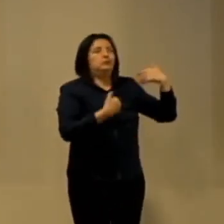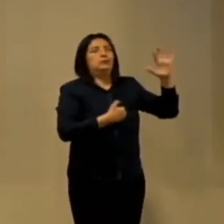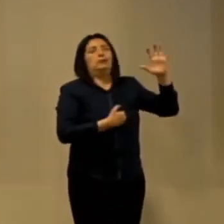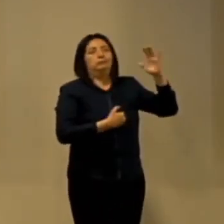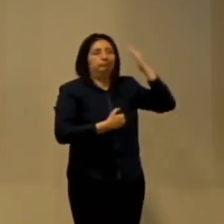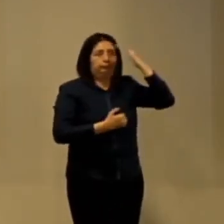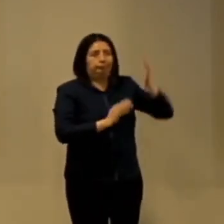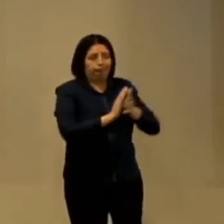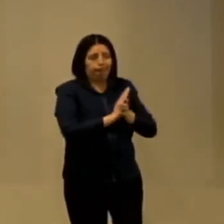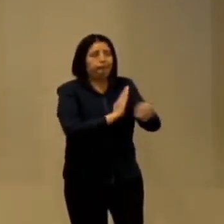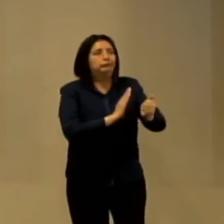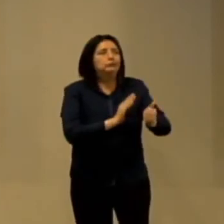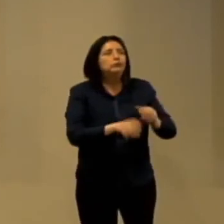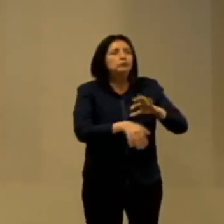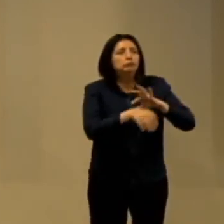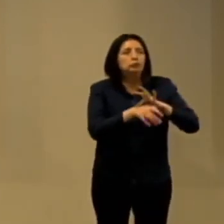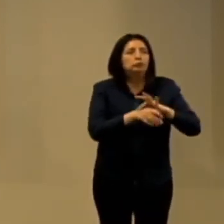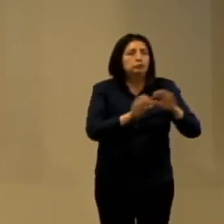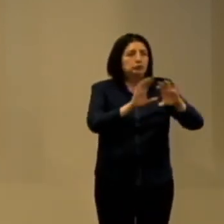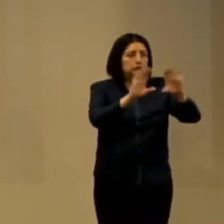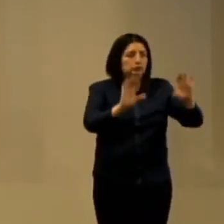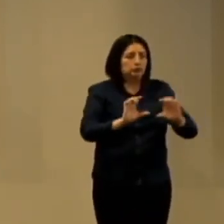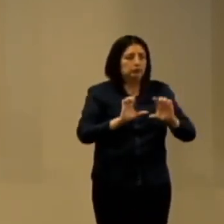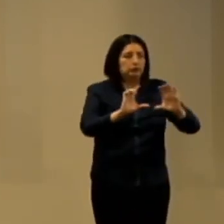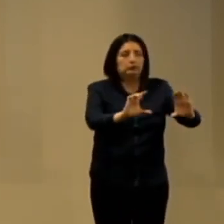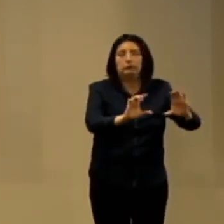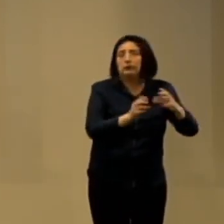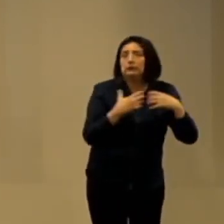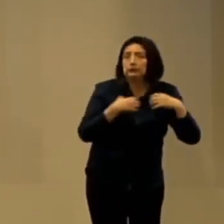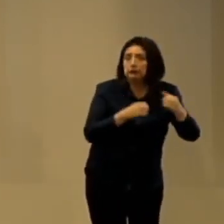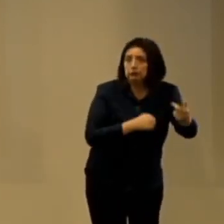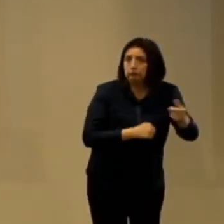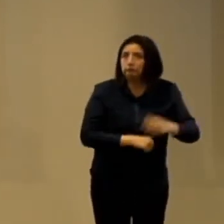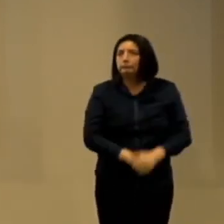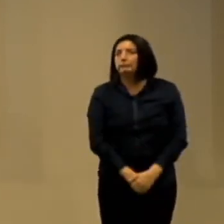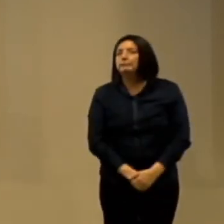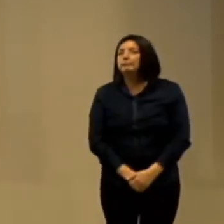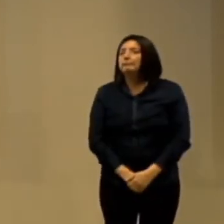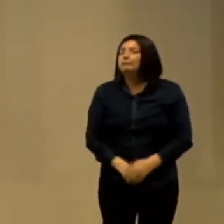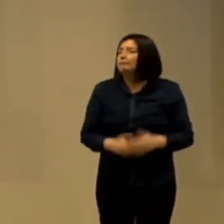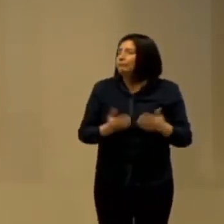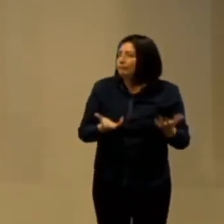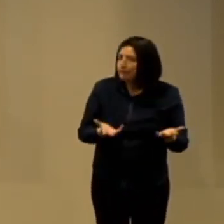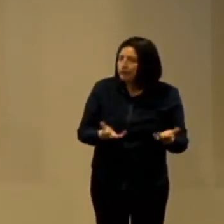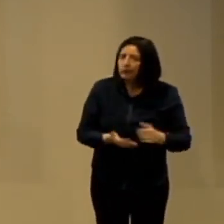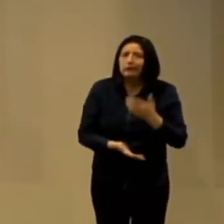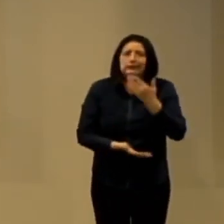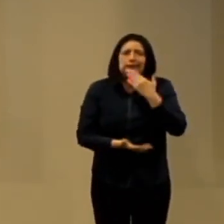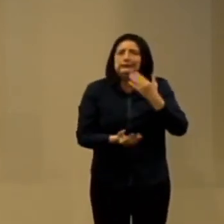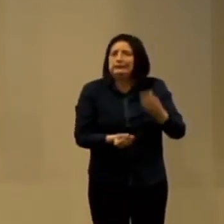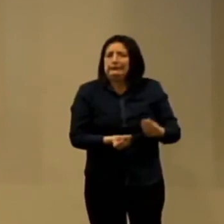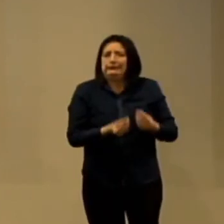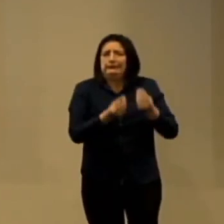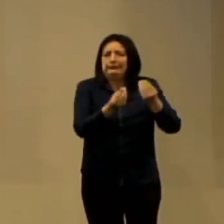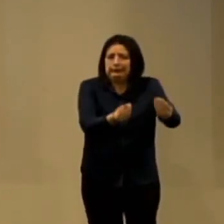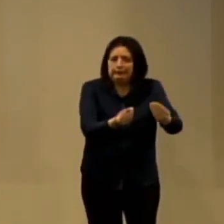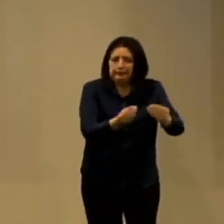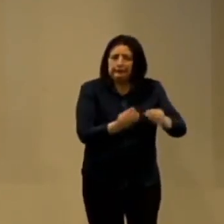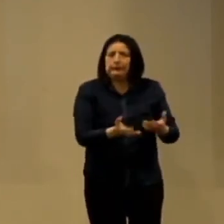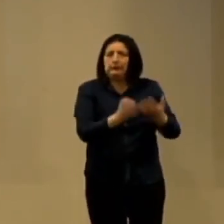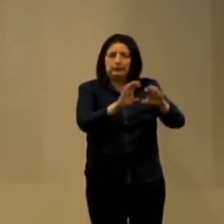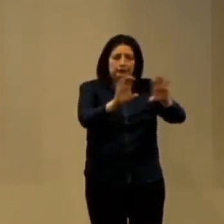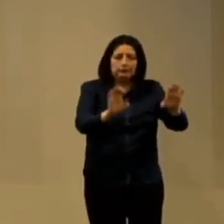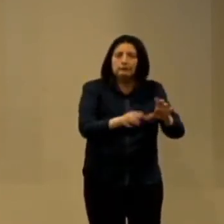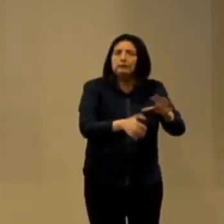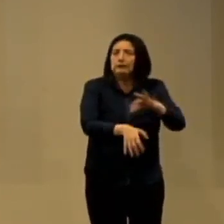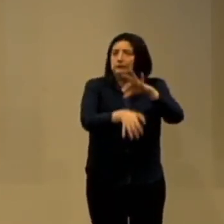de médicos certificadores. Y lo otro, quien da el elemento de certificación es